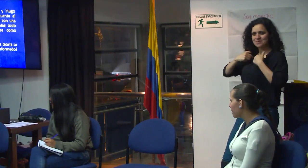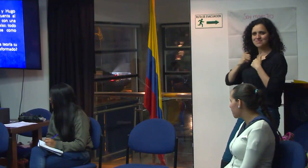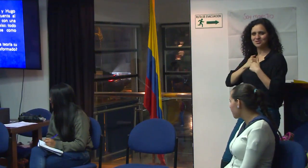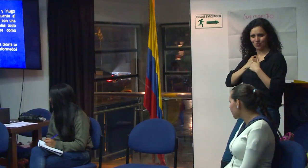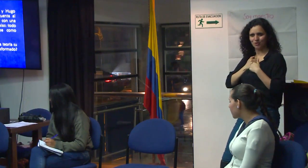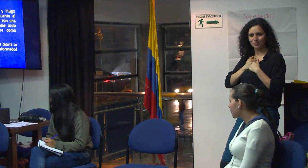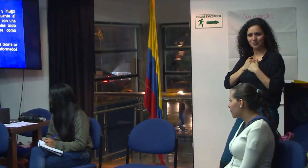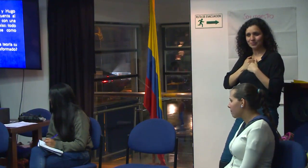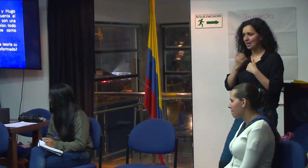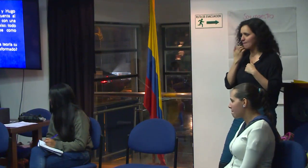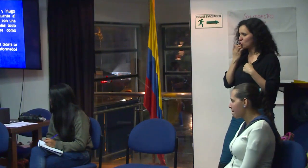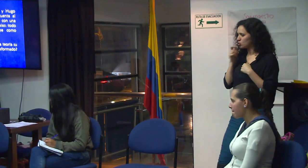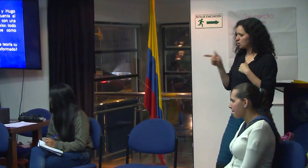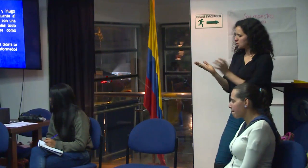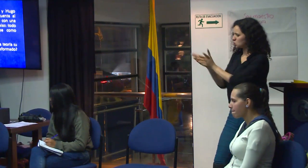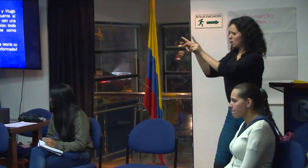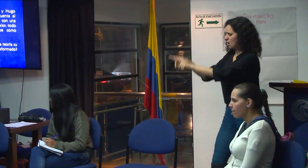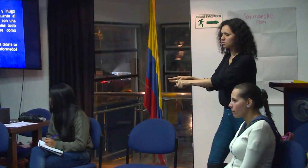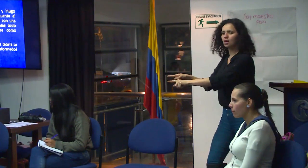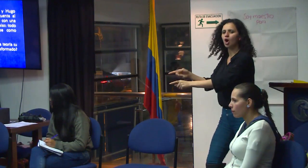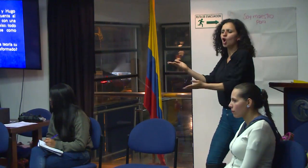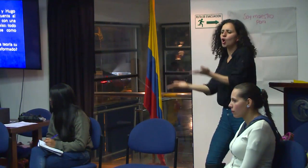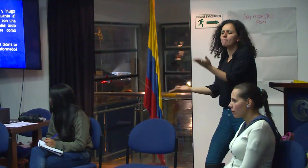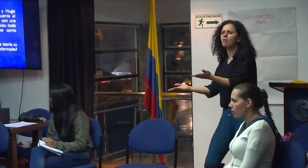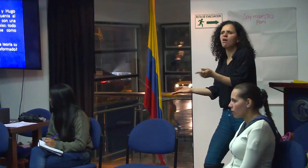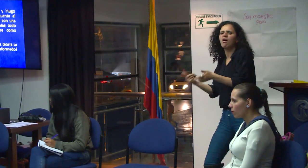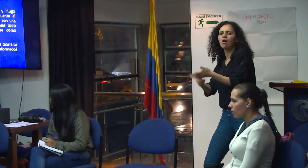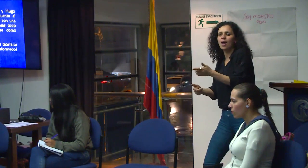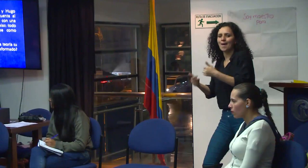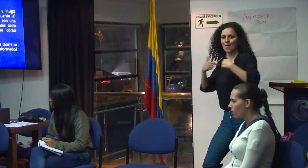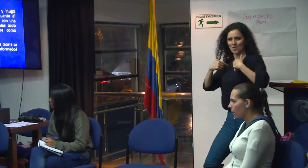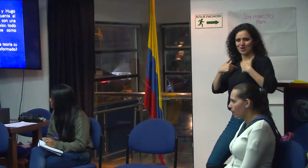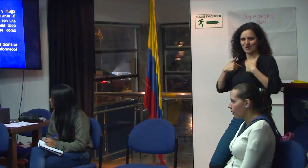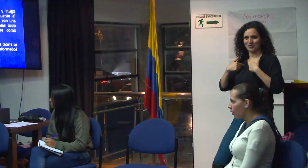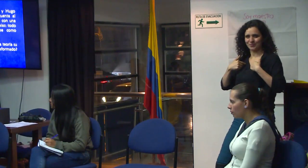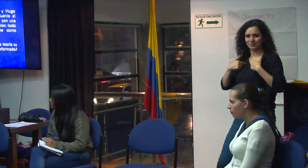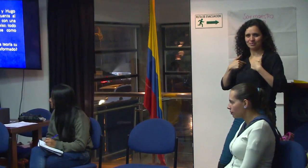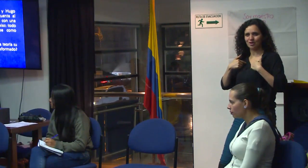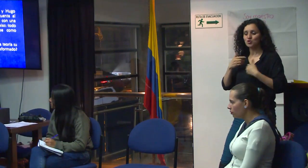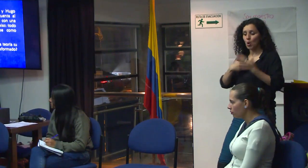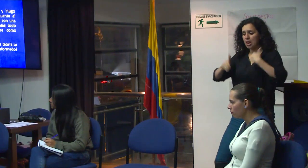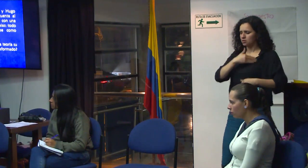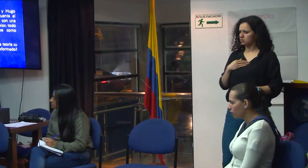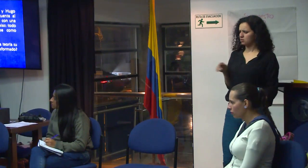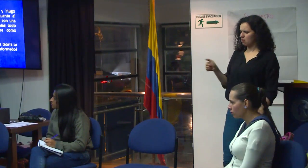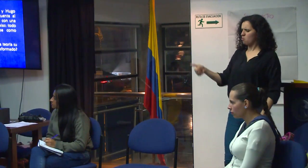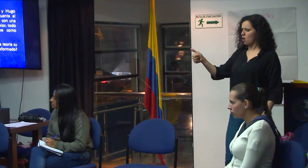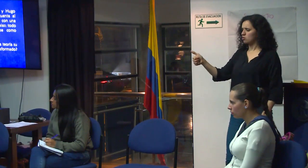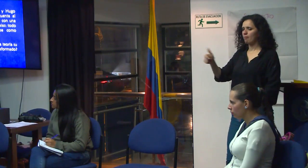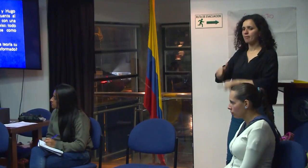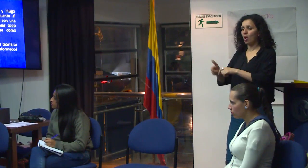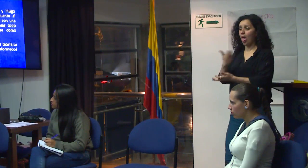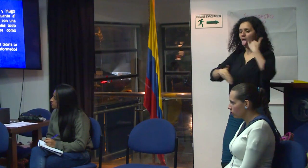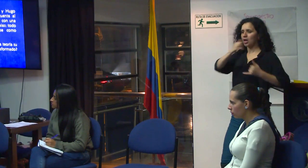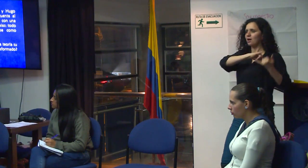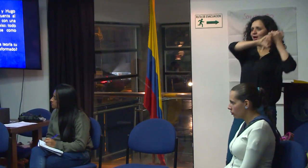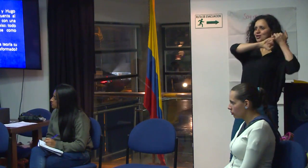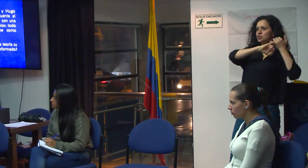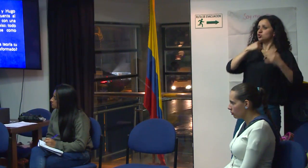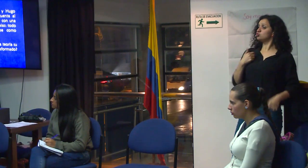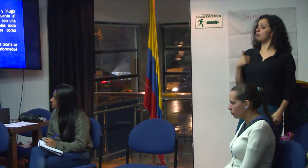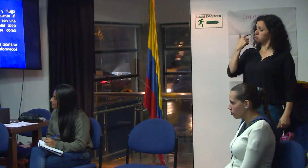comparar conmigo, con lo que yo creo que es bueno desde lo que yo soy, porque yo parto del hecho de que yo soy